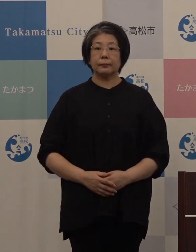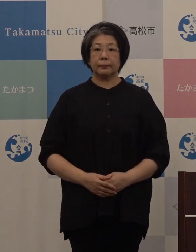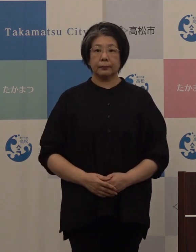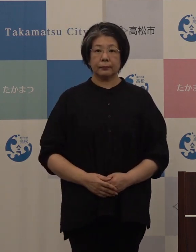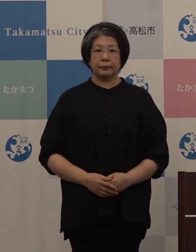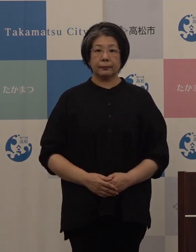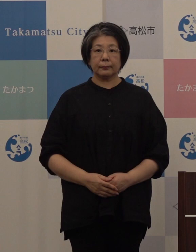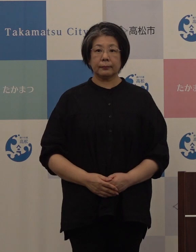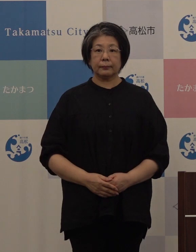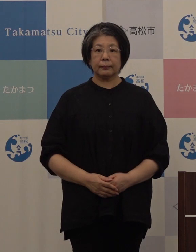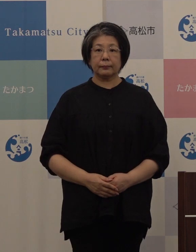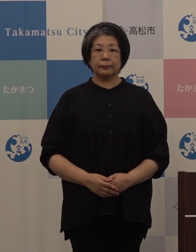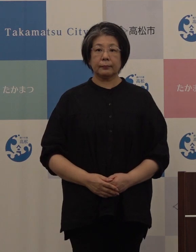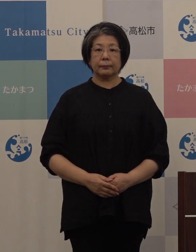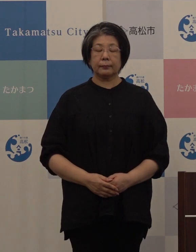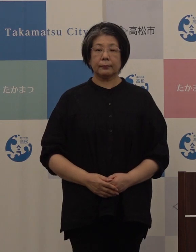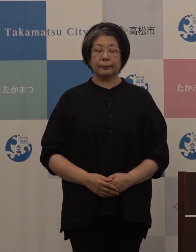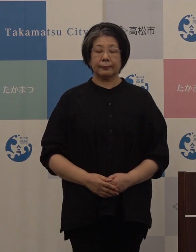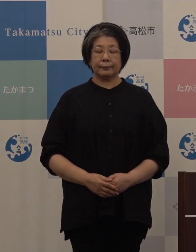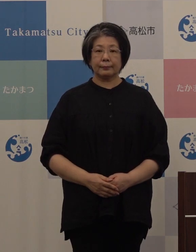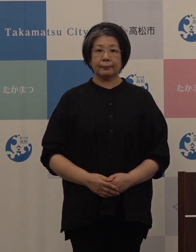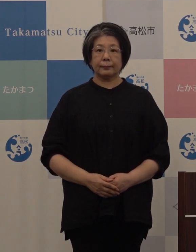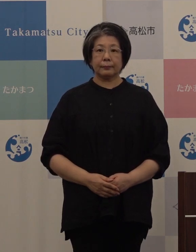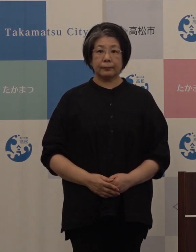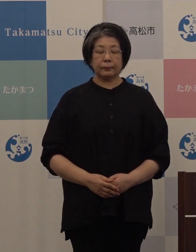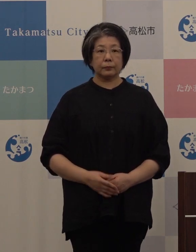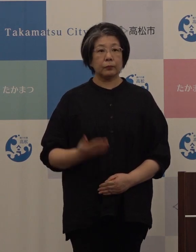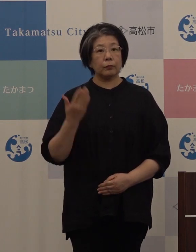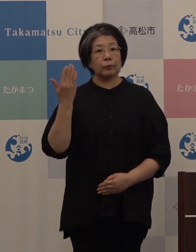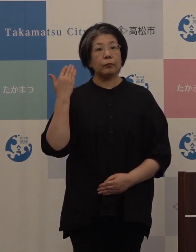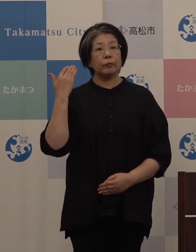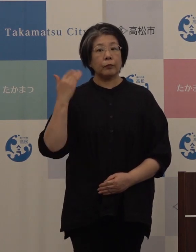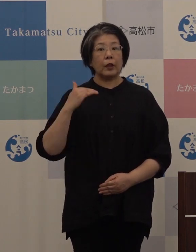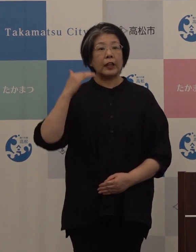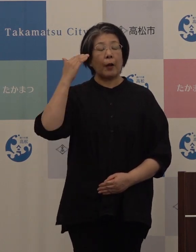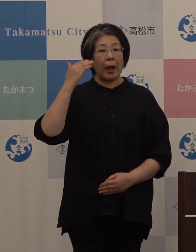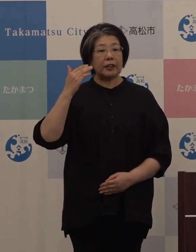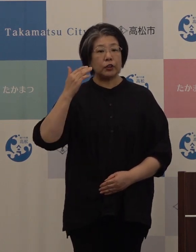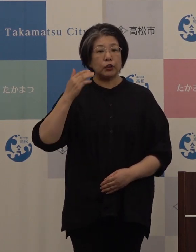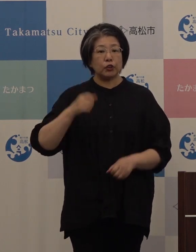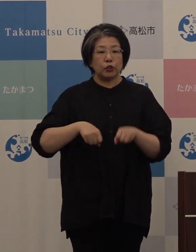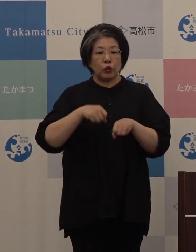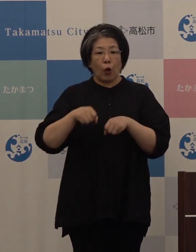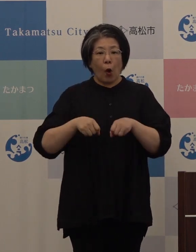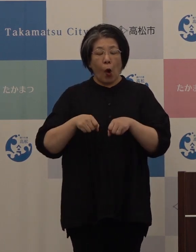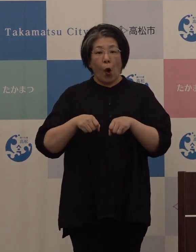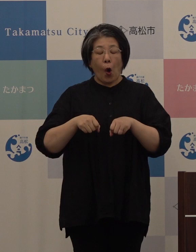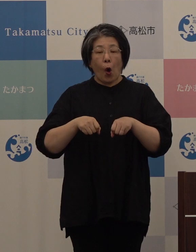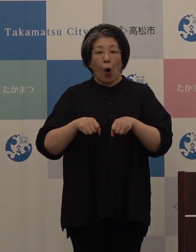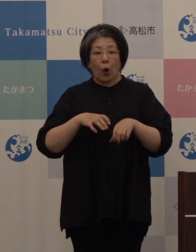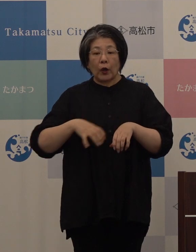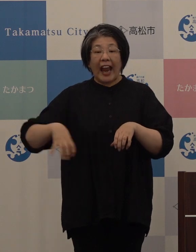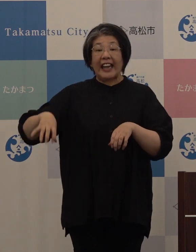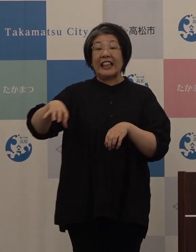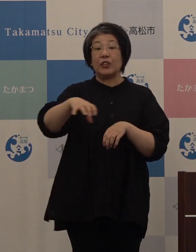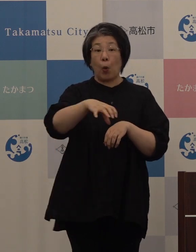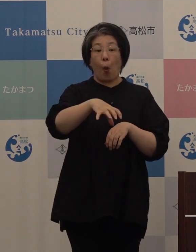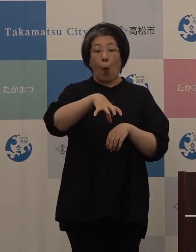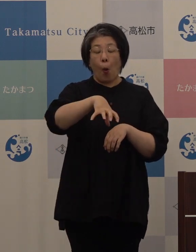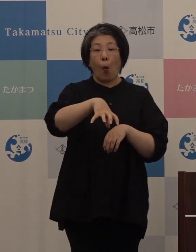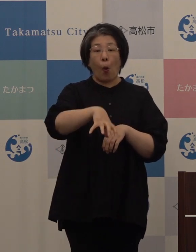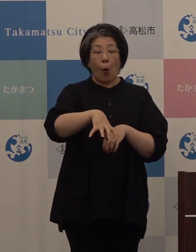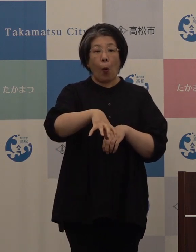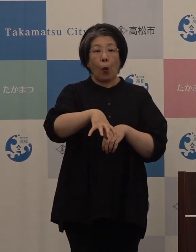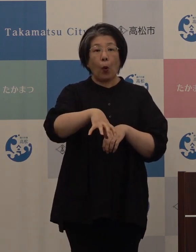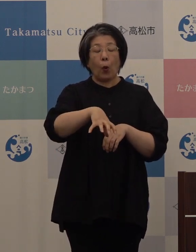すみません、何度も。読売新聞の黒川です。先日高松競輪場の再整備方針案というのが調査